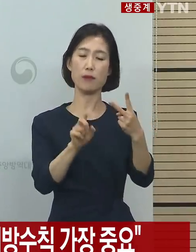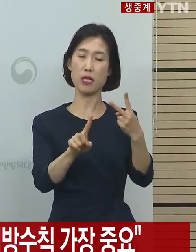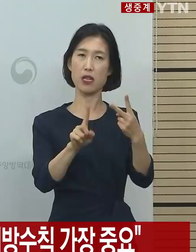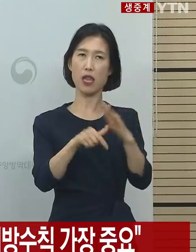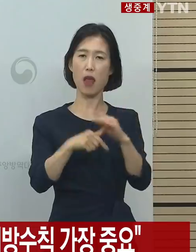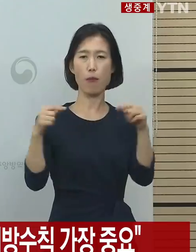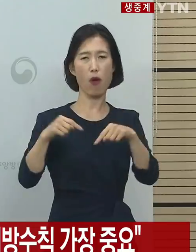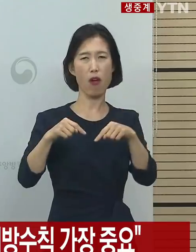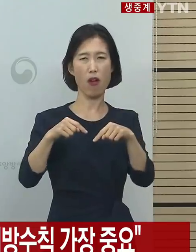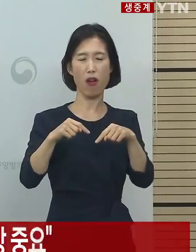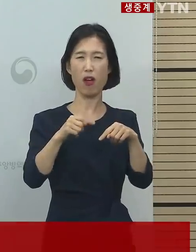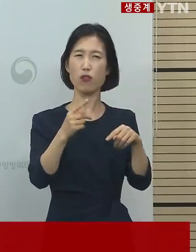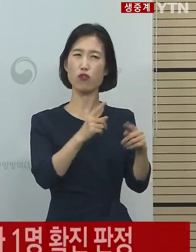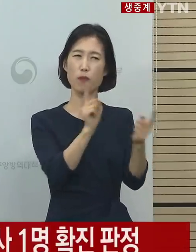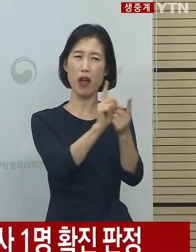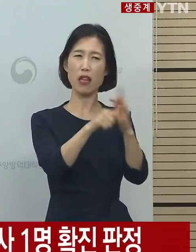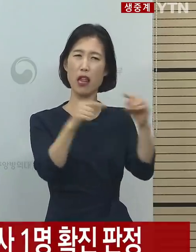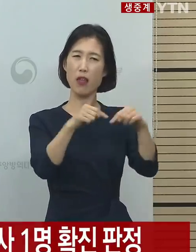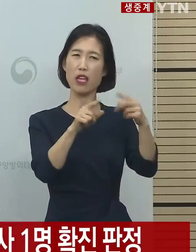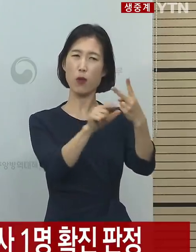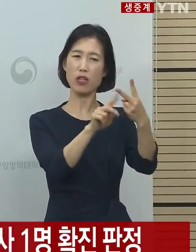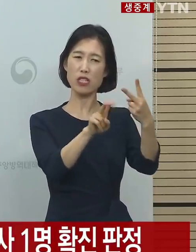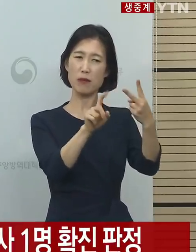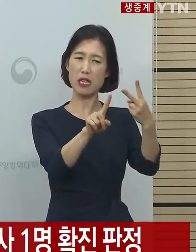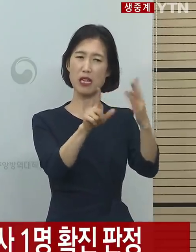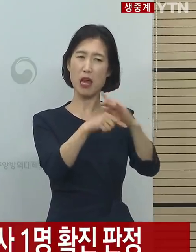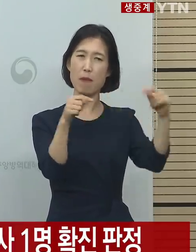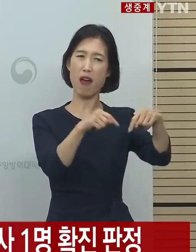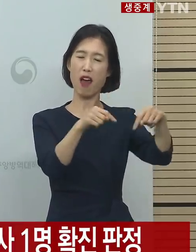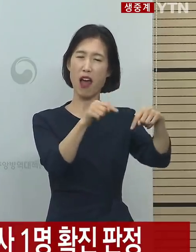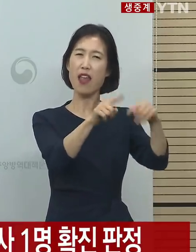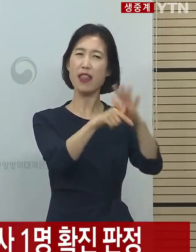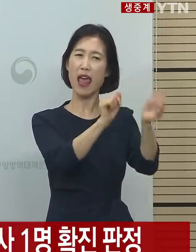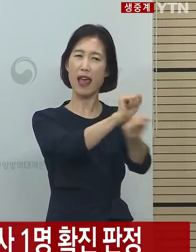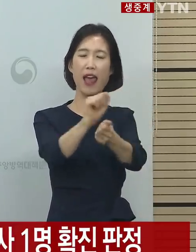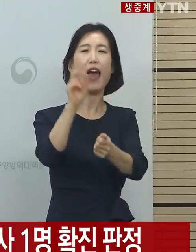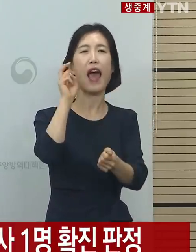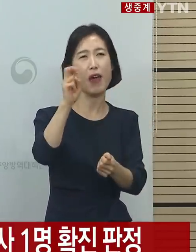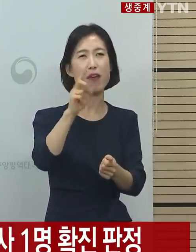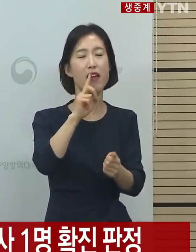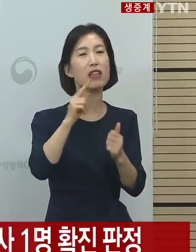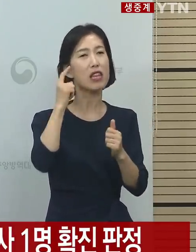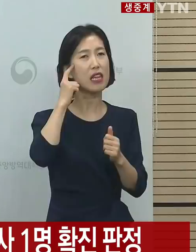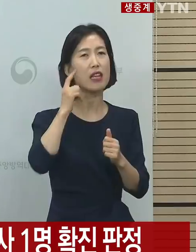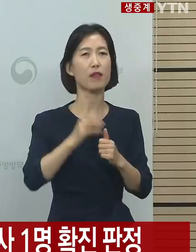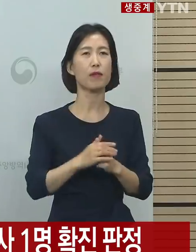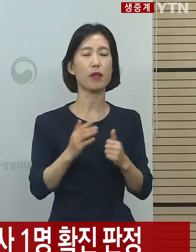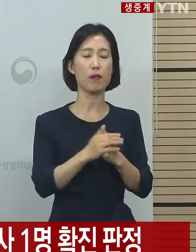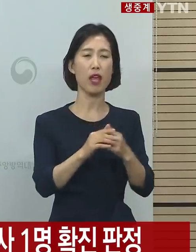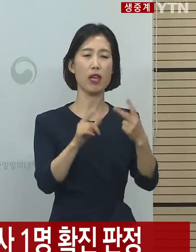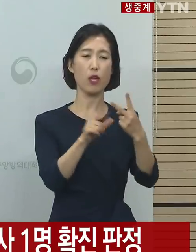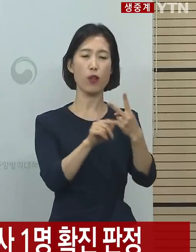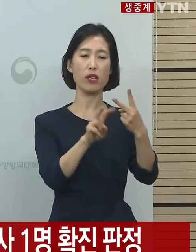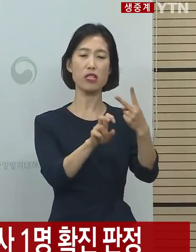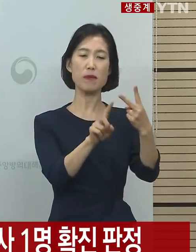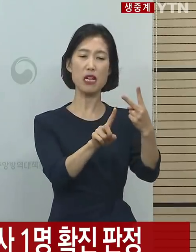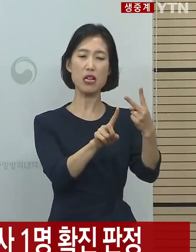때 아마 노출이 됐을 거라고 생각을 합니다. 그래서 그 이후에 발병일을 기준으로 해서 저희가 접촉자